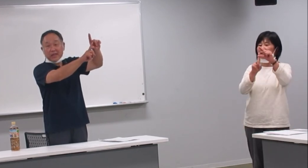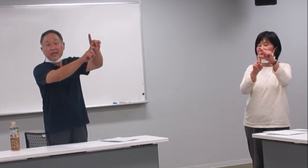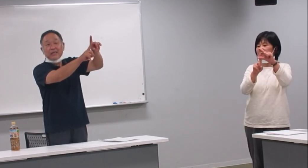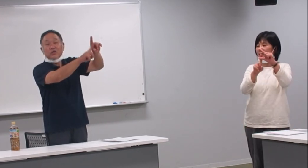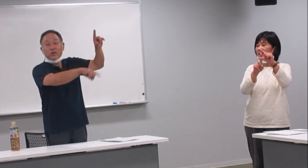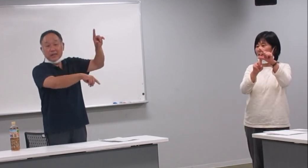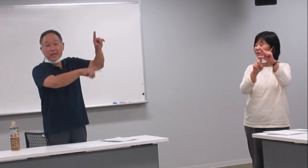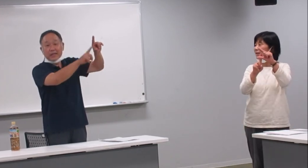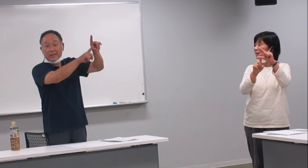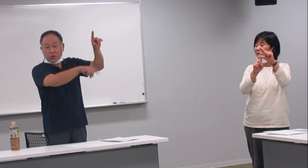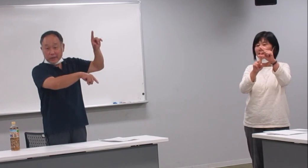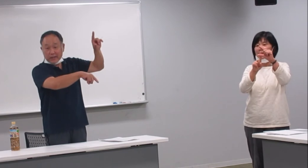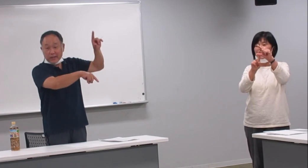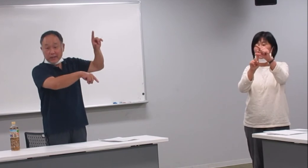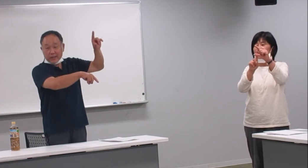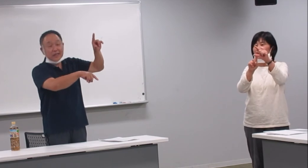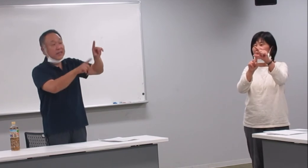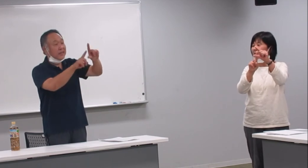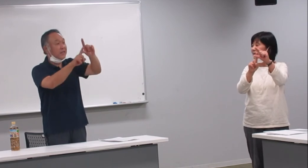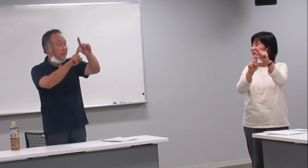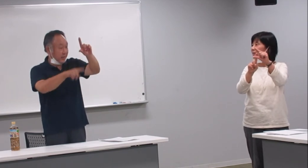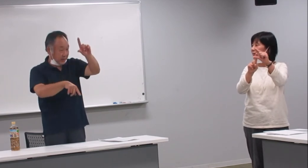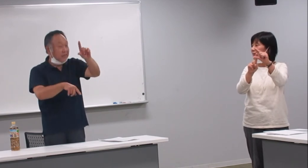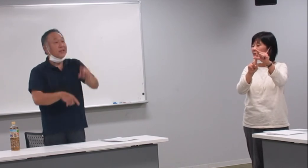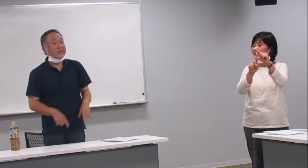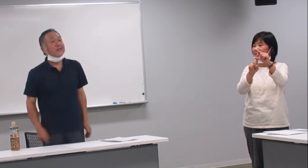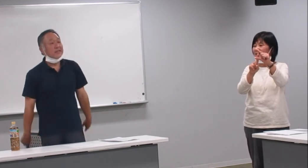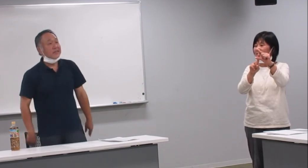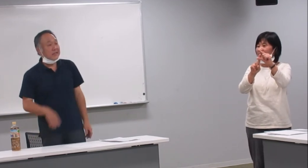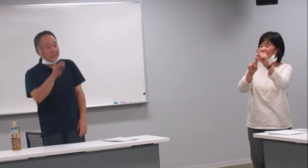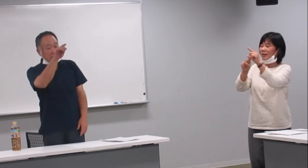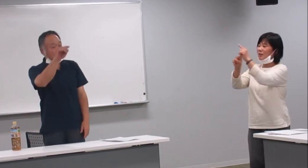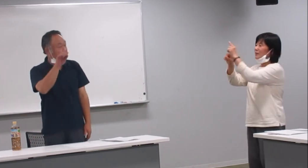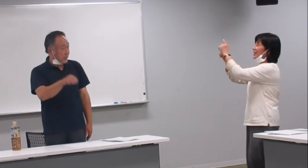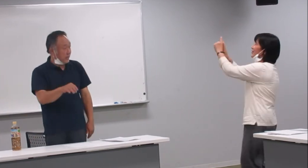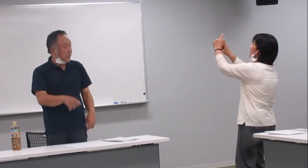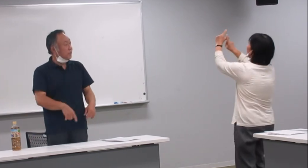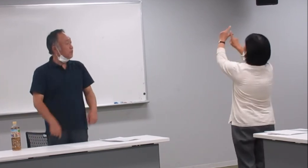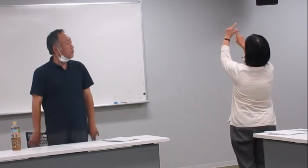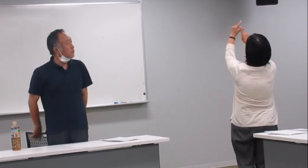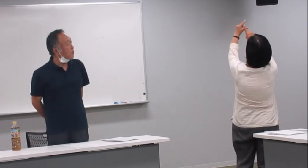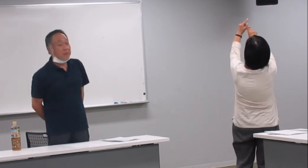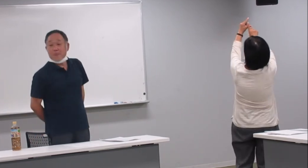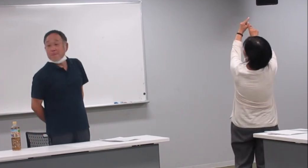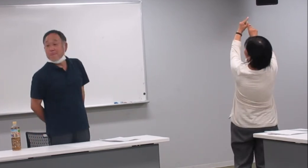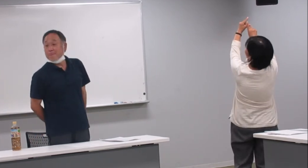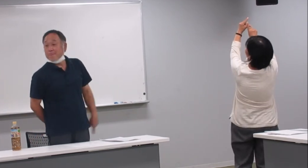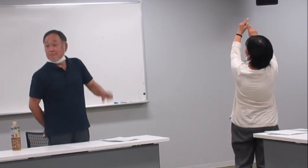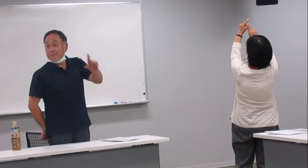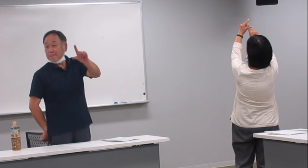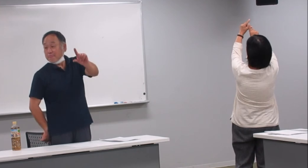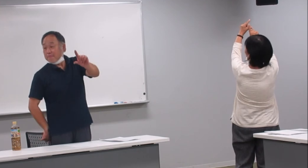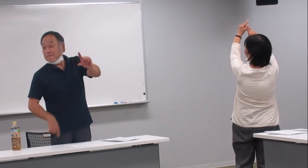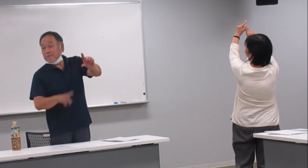線 に3秒かけて、一つ、一 つ、こうなりますね、 線、あ、